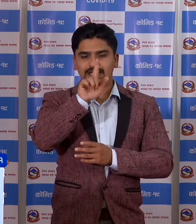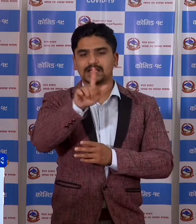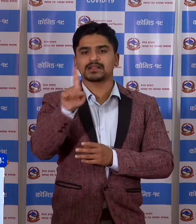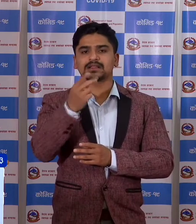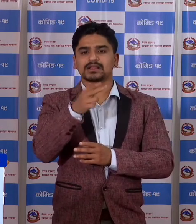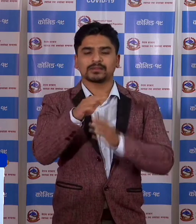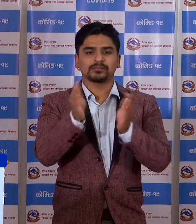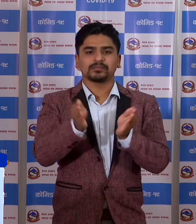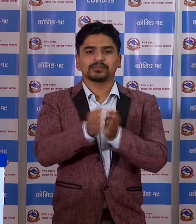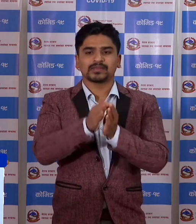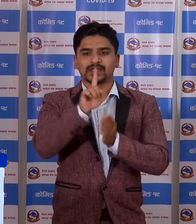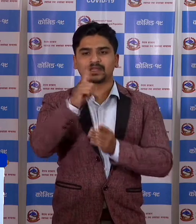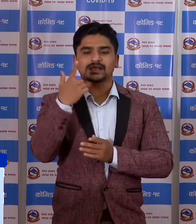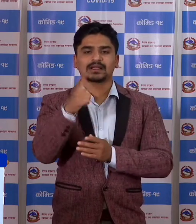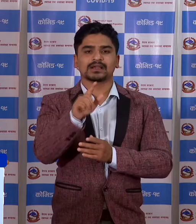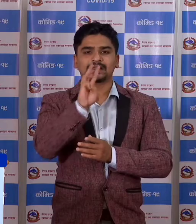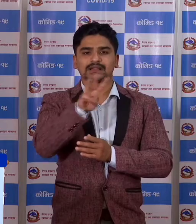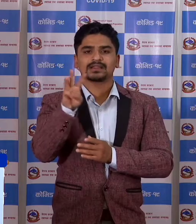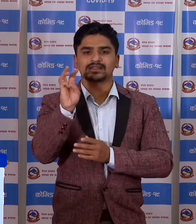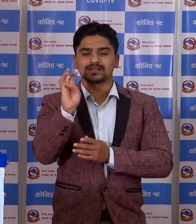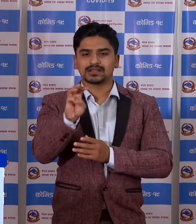40,771 जना गरी कुल